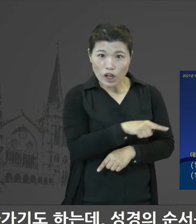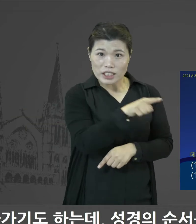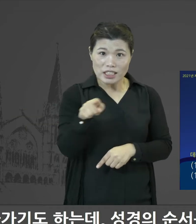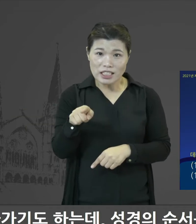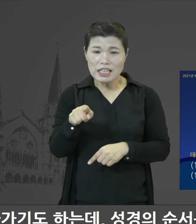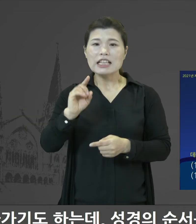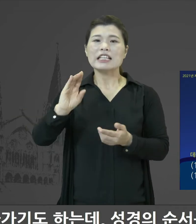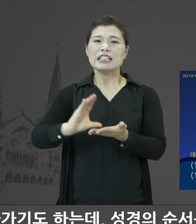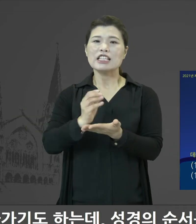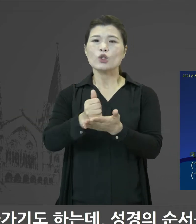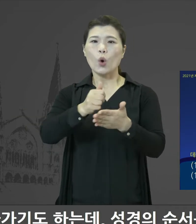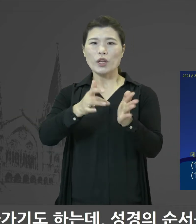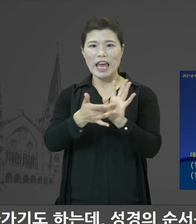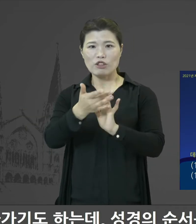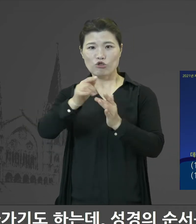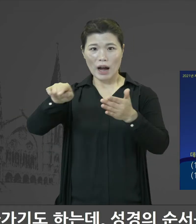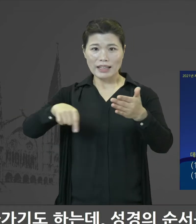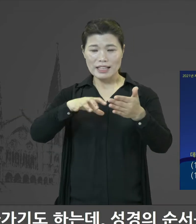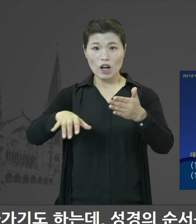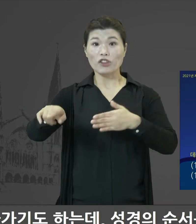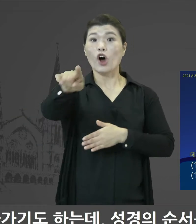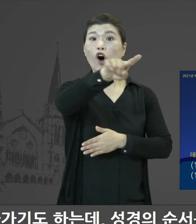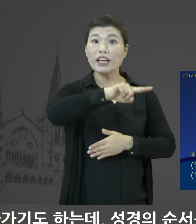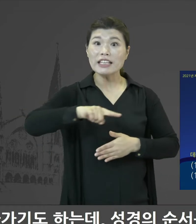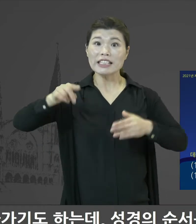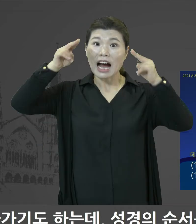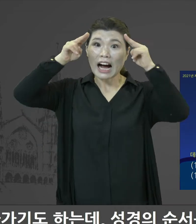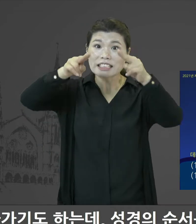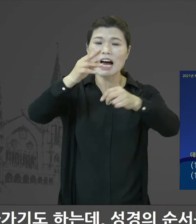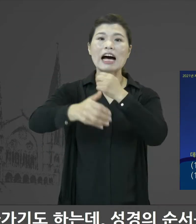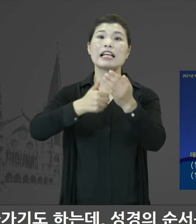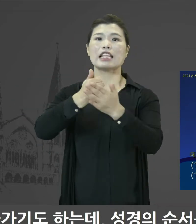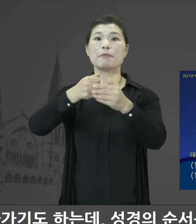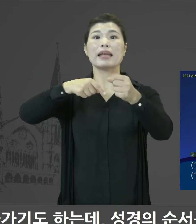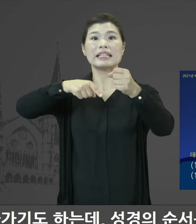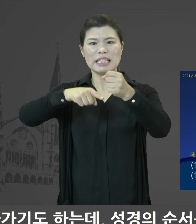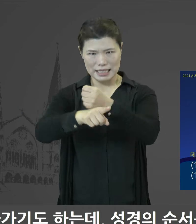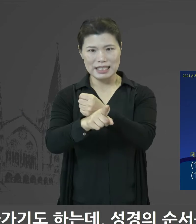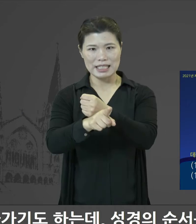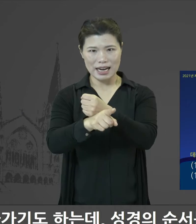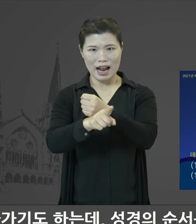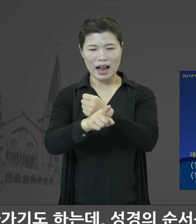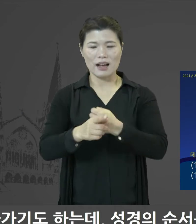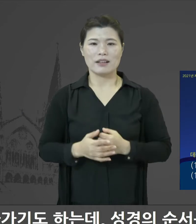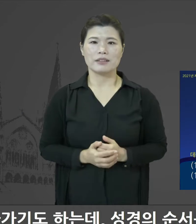예수 안에서 너희를 향하신 하나님의 뜻이니라.